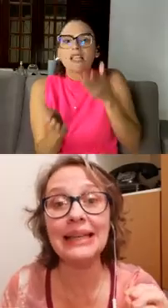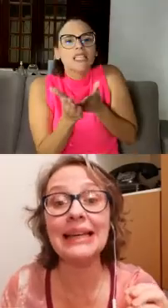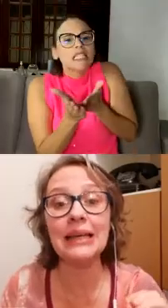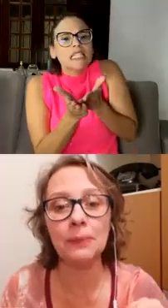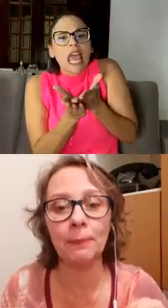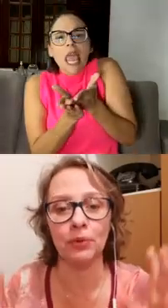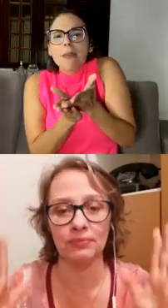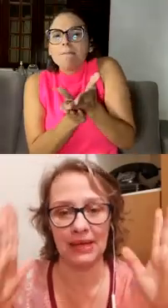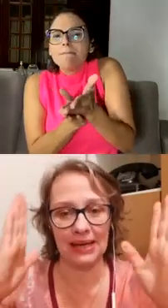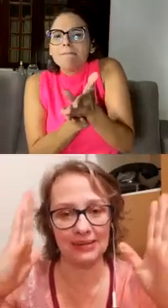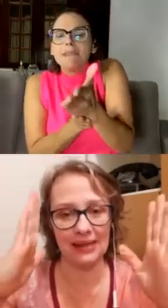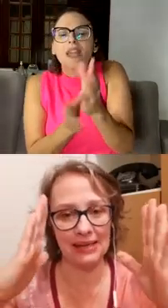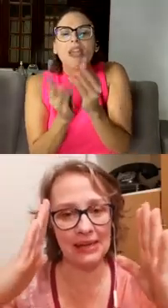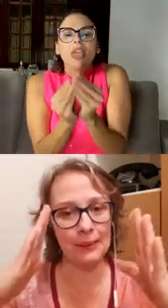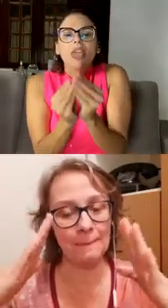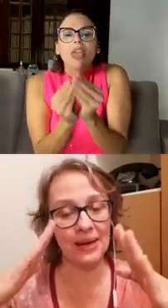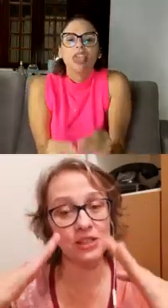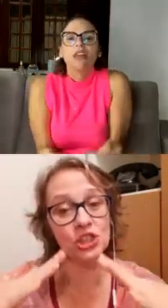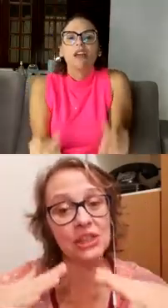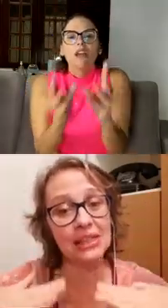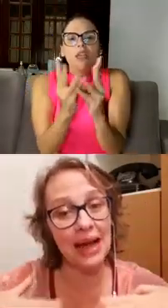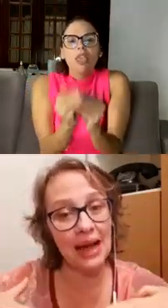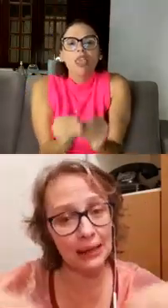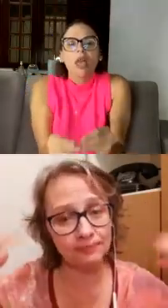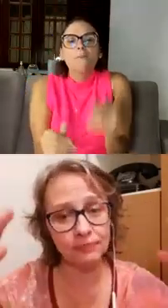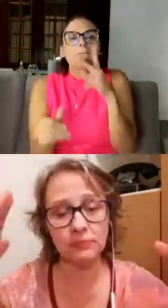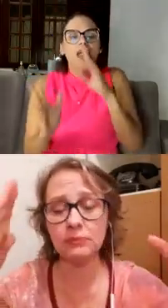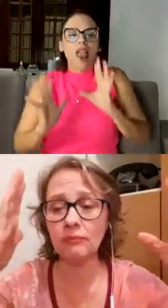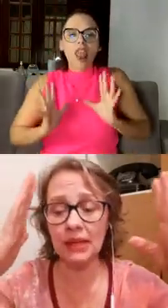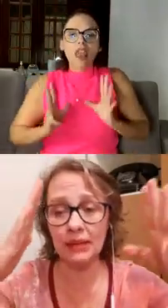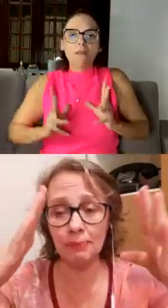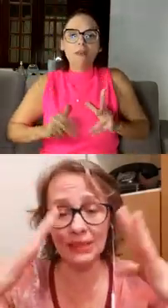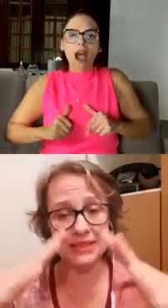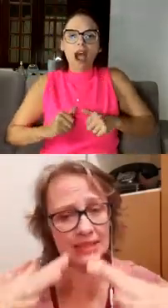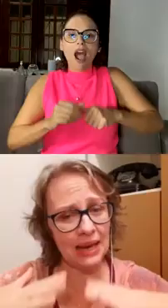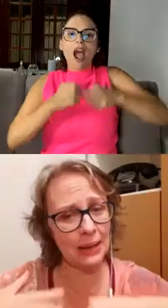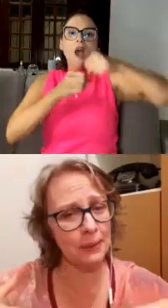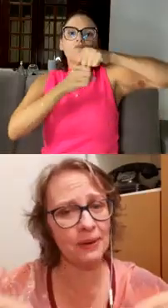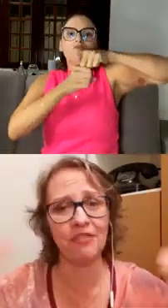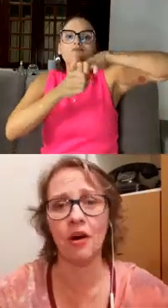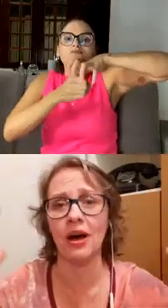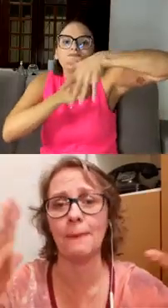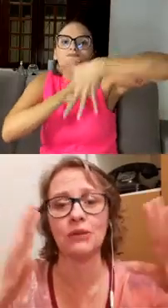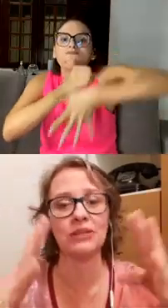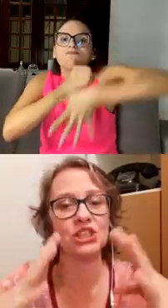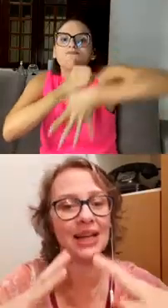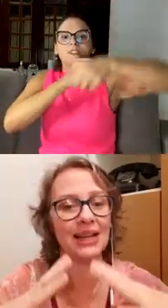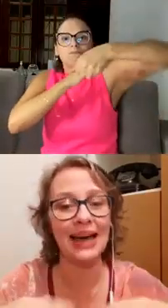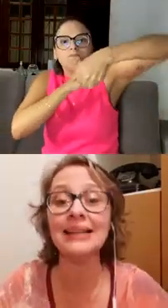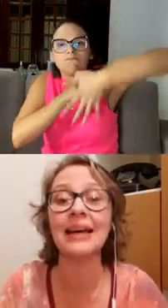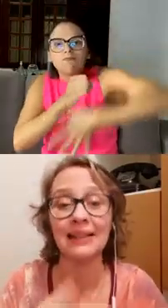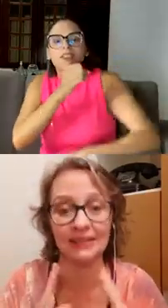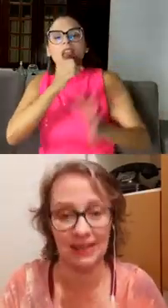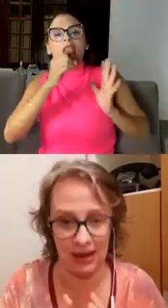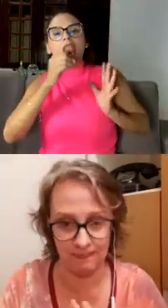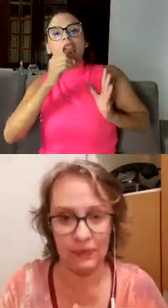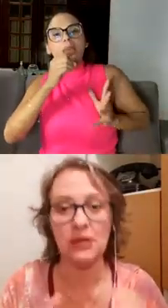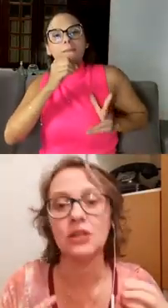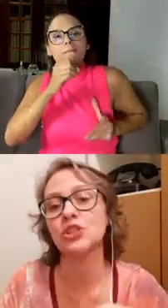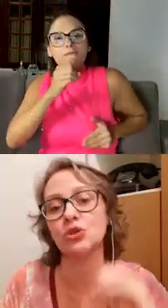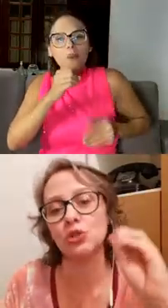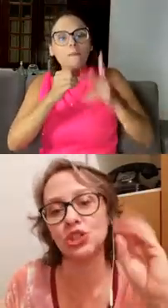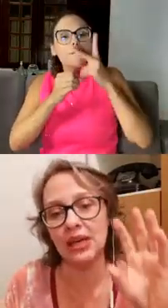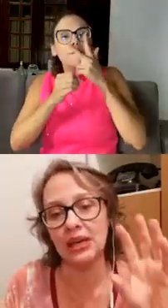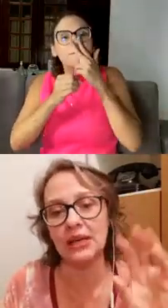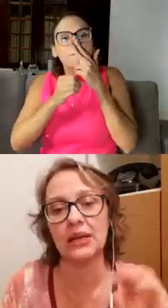e limpo. Ela tá ali para tirar, botar sempre para fora, para não deixar nada entrar